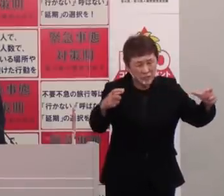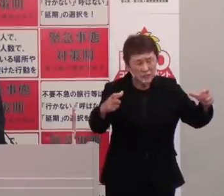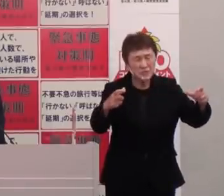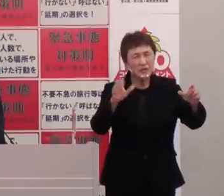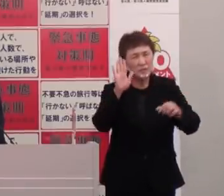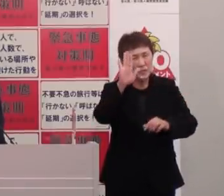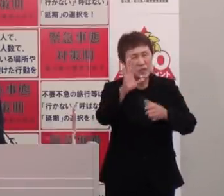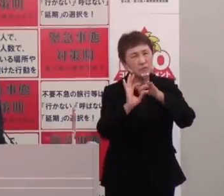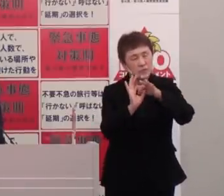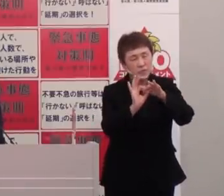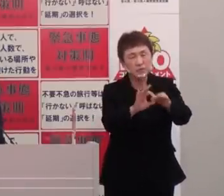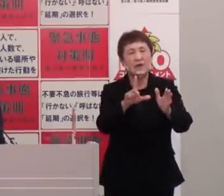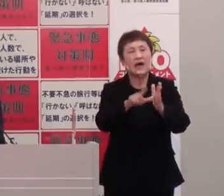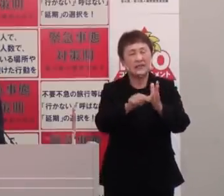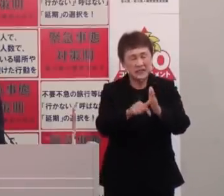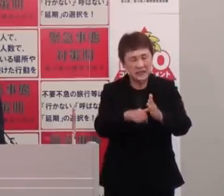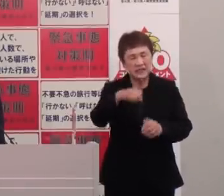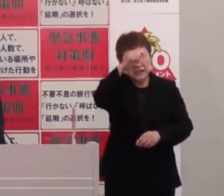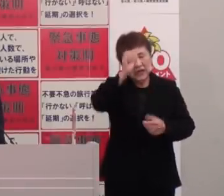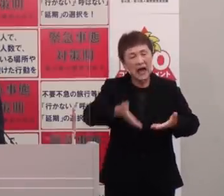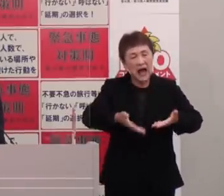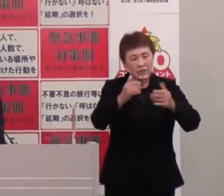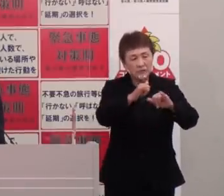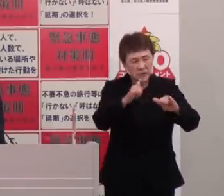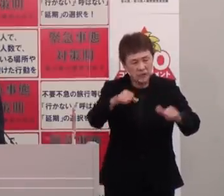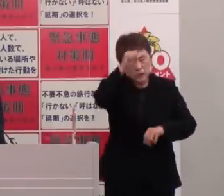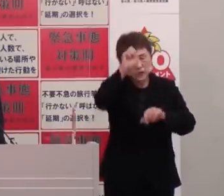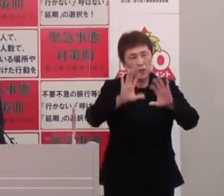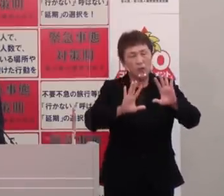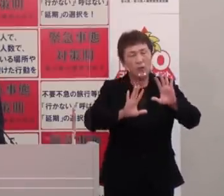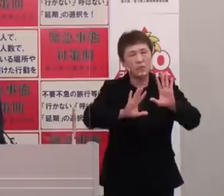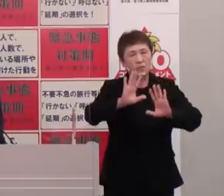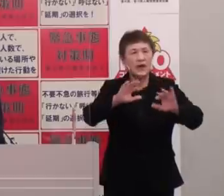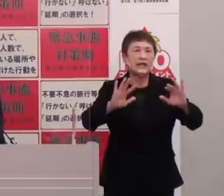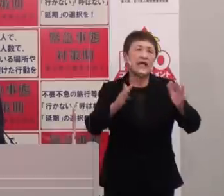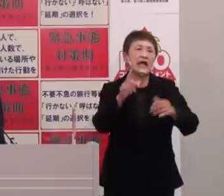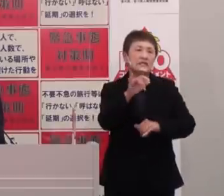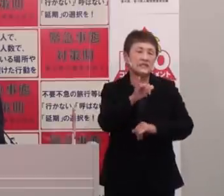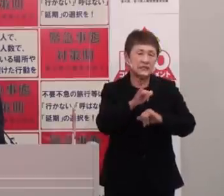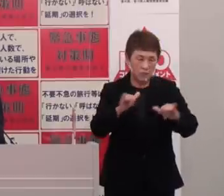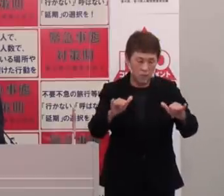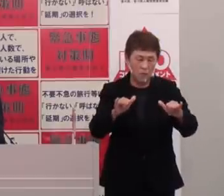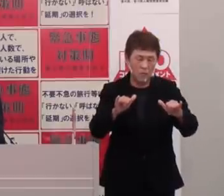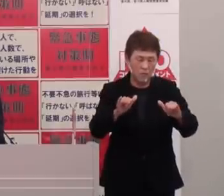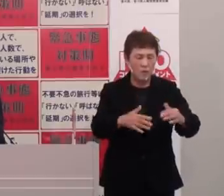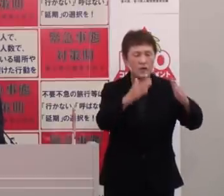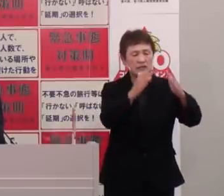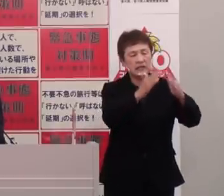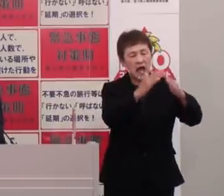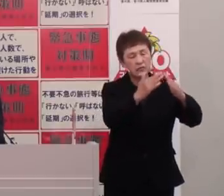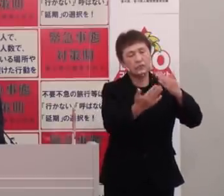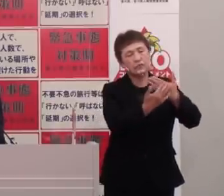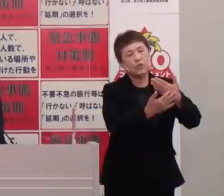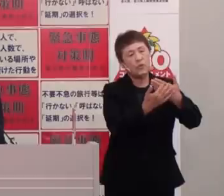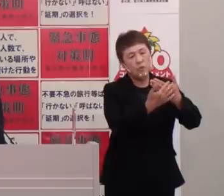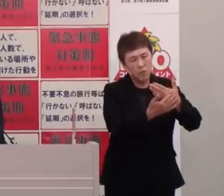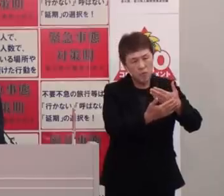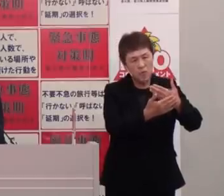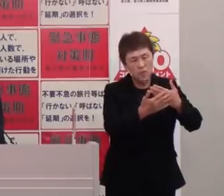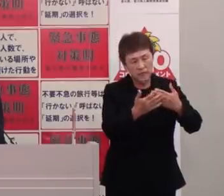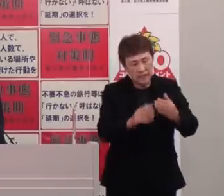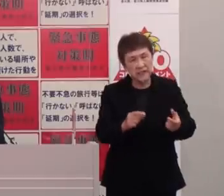はり、軽症や無症状の人、この全般をですね、自宅療養という扱いに対応を変更することも、選択肢として